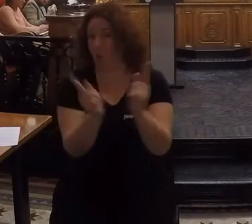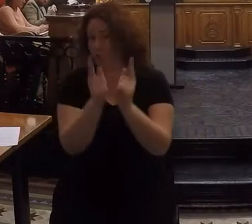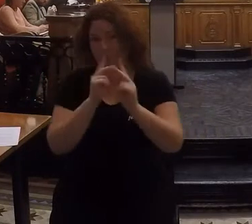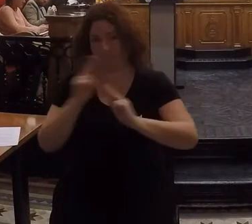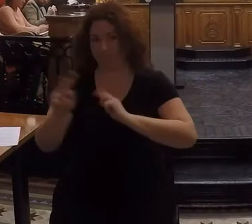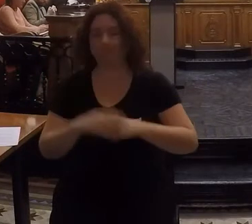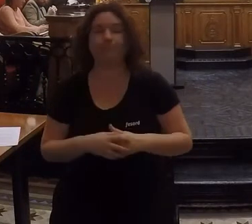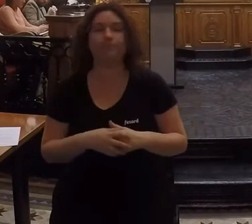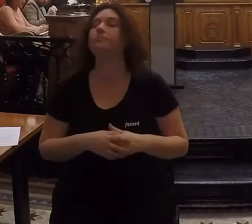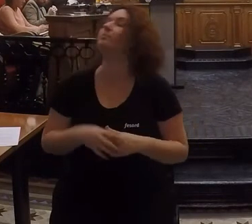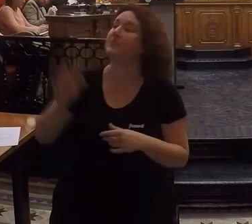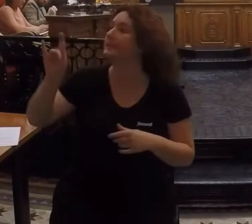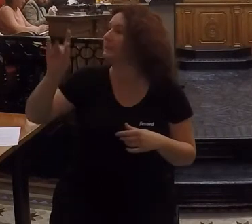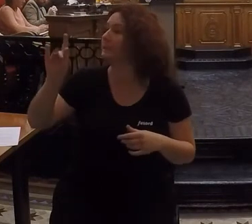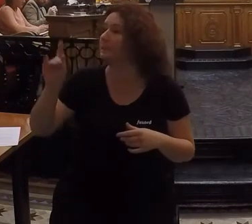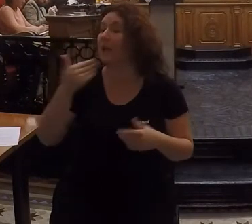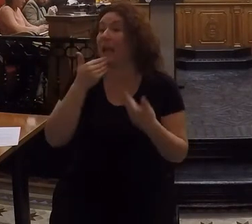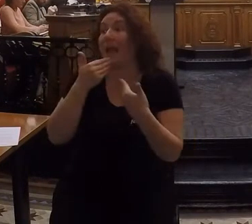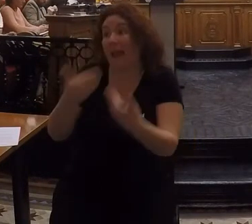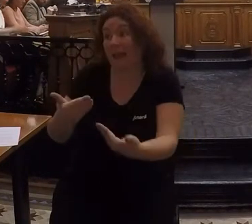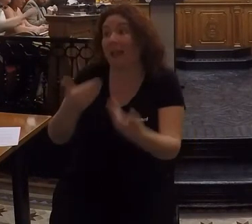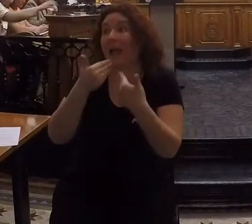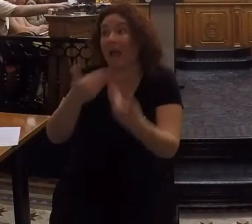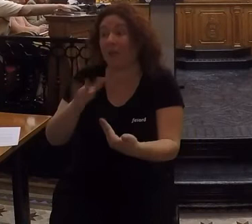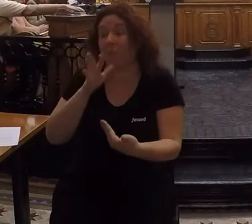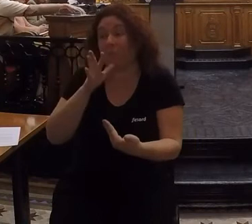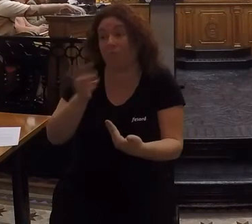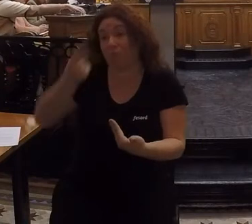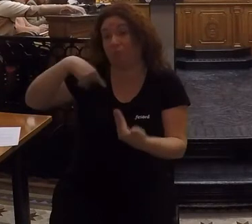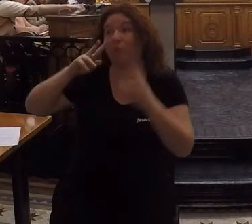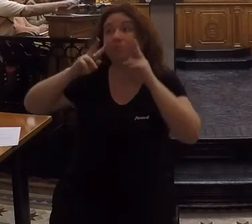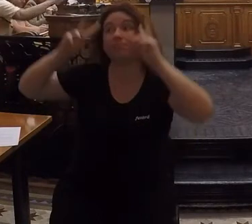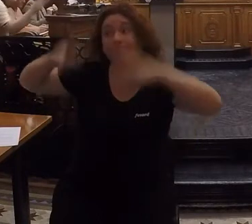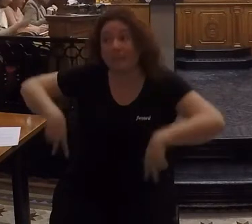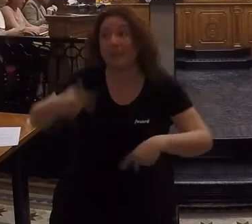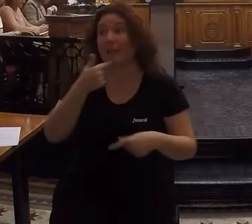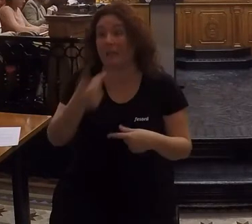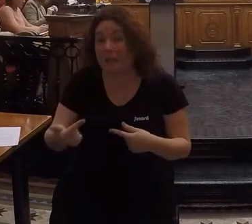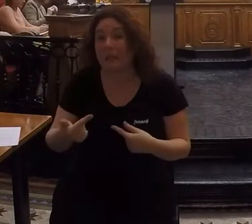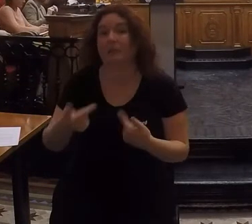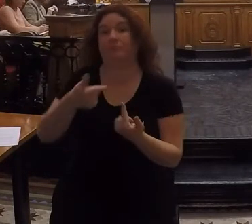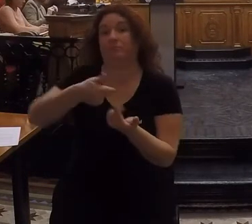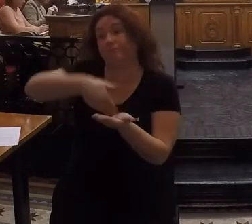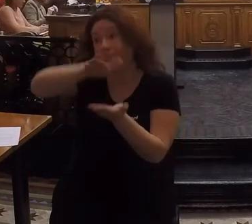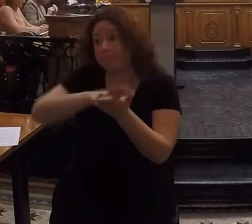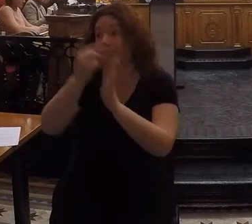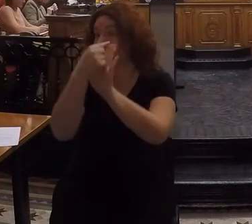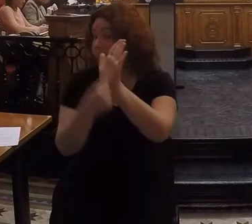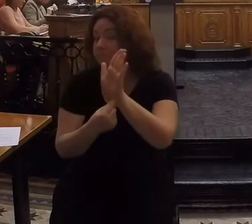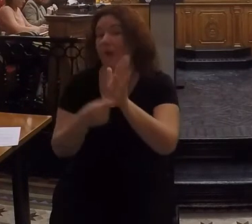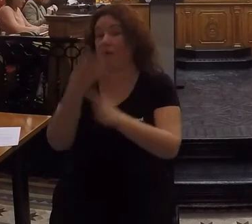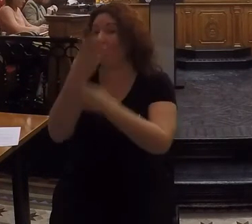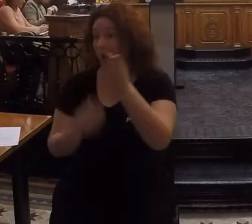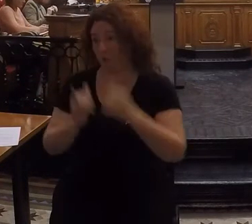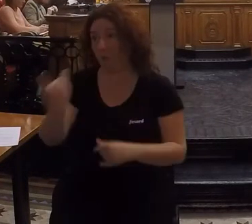Sí. En primer lugar, gracias por reconocer que la resolución al final tiene un error. No puede entrar en vigor